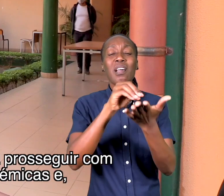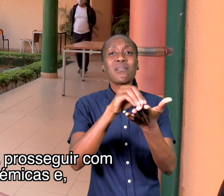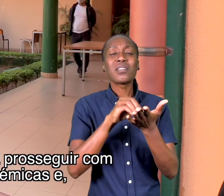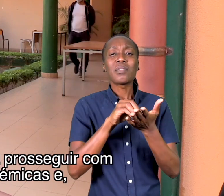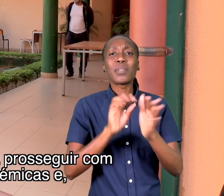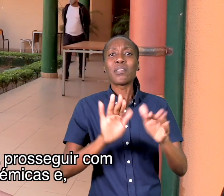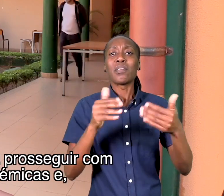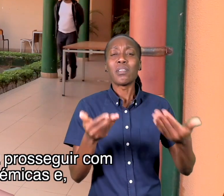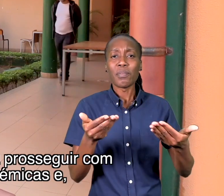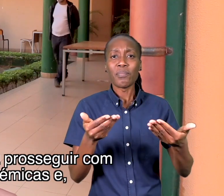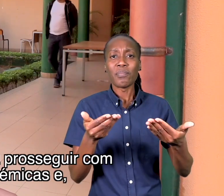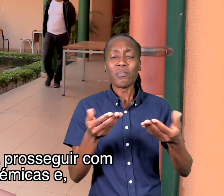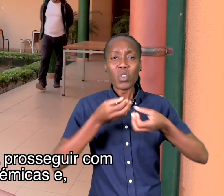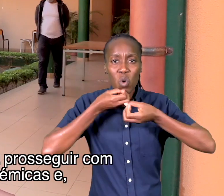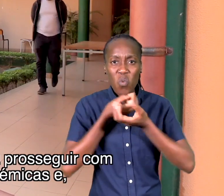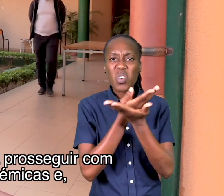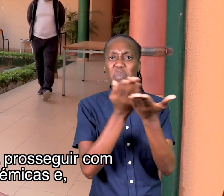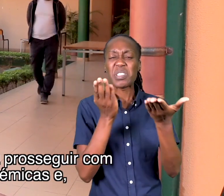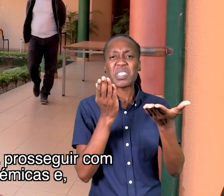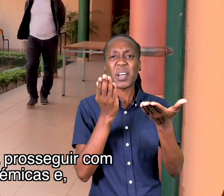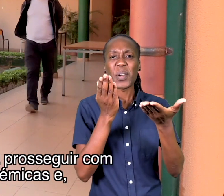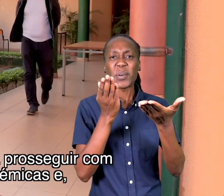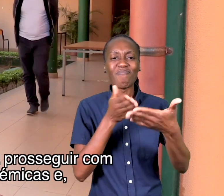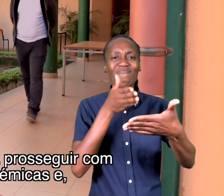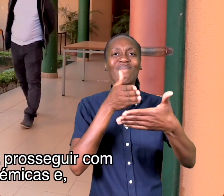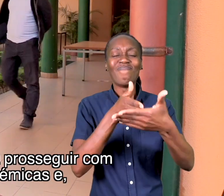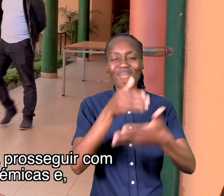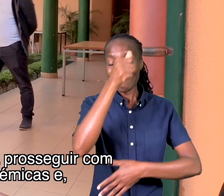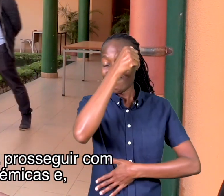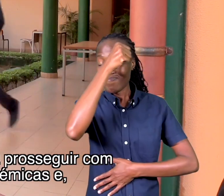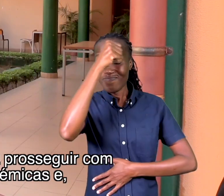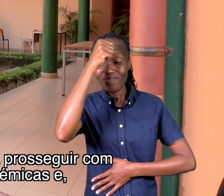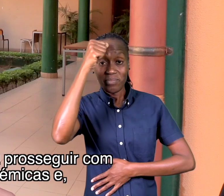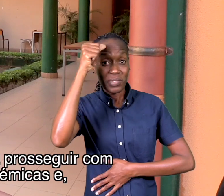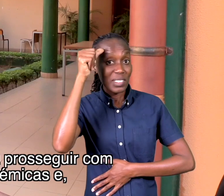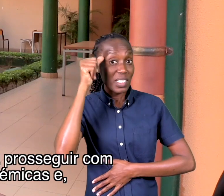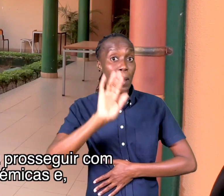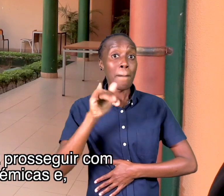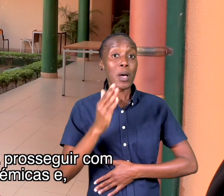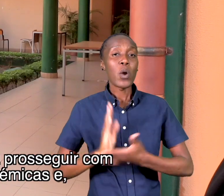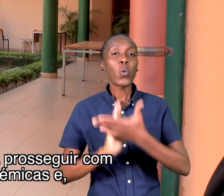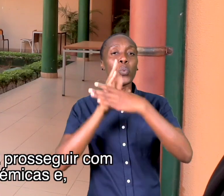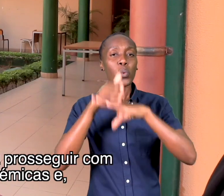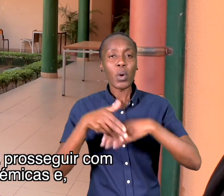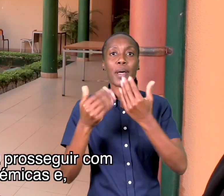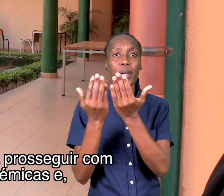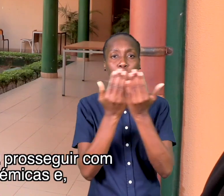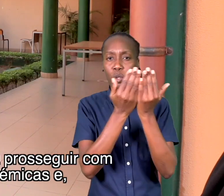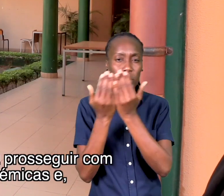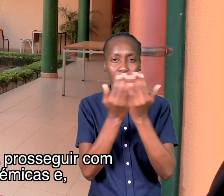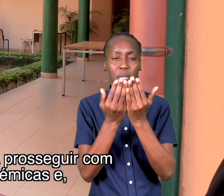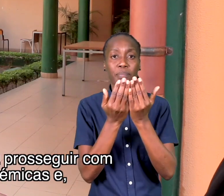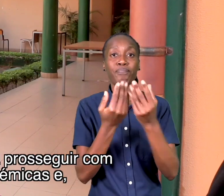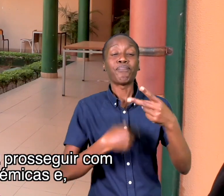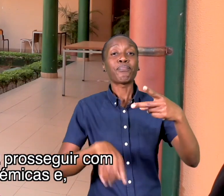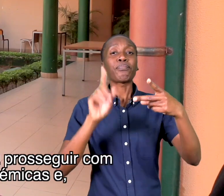a acessibilidade tem a ver com dificuldade de informação por parte dos estudantes para prosseguirem com as